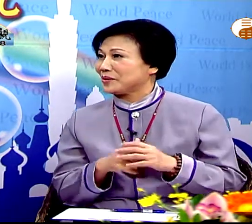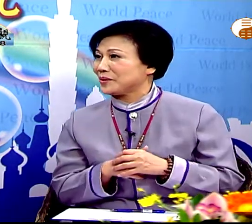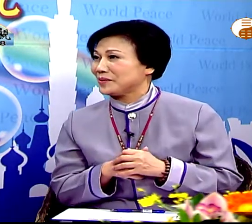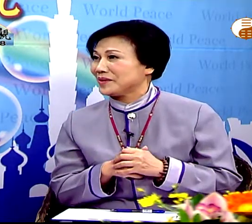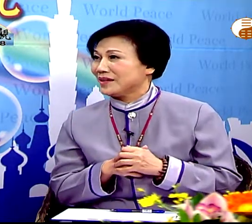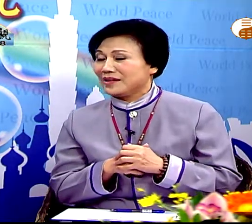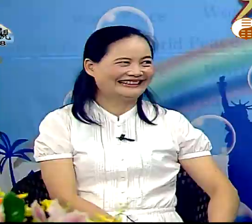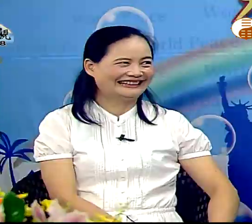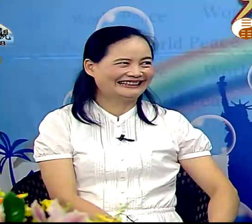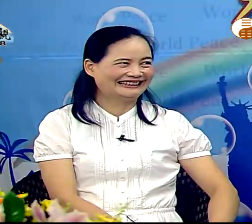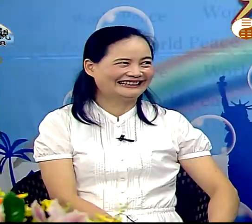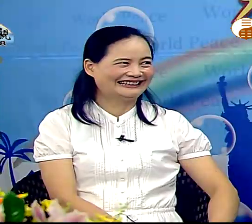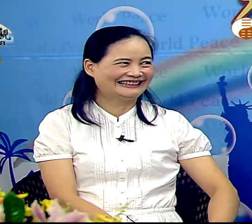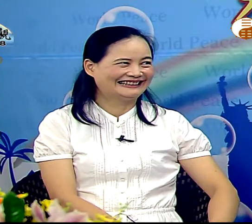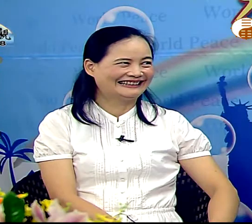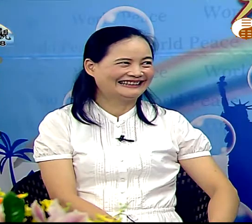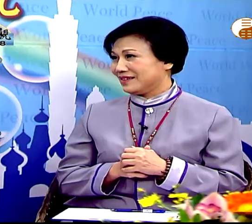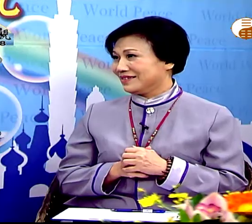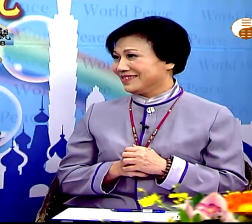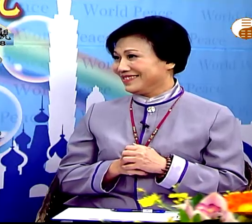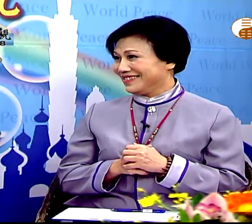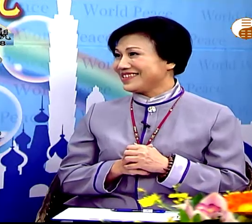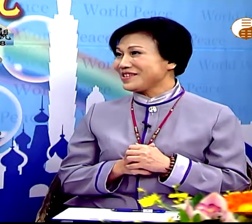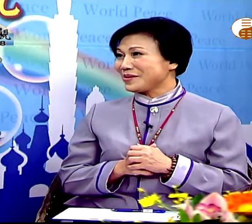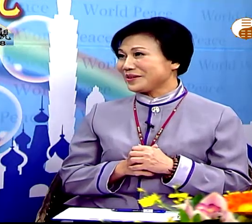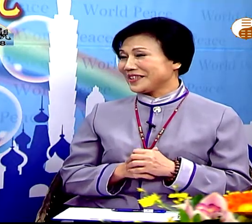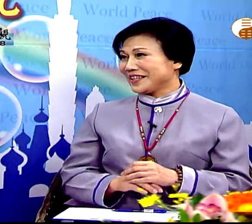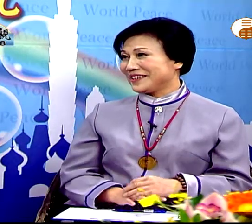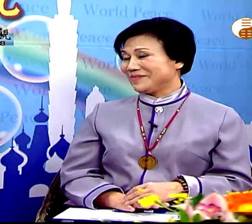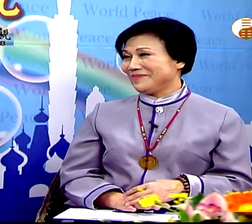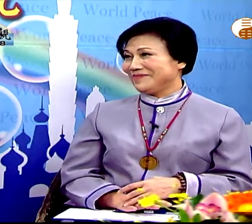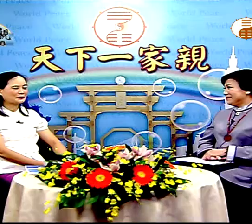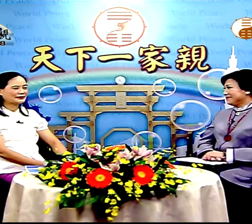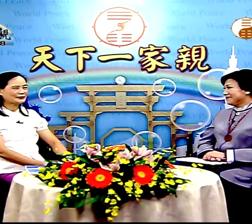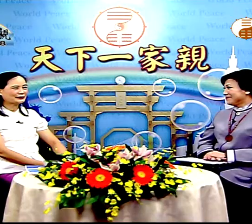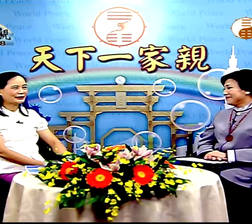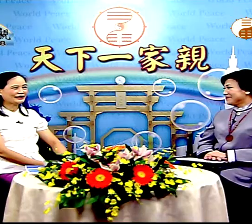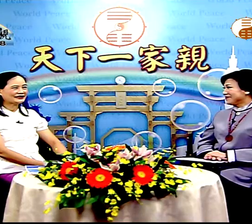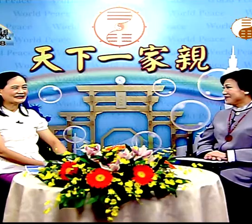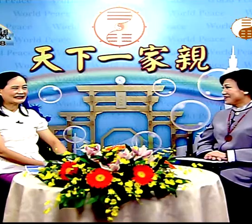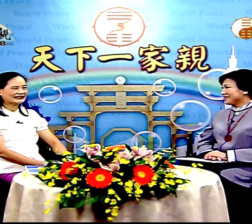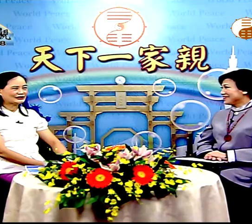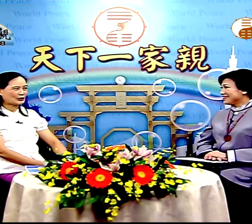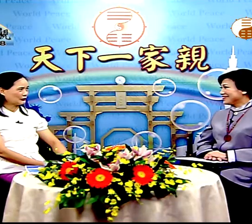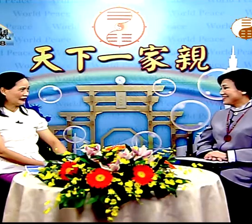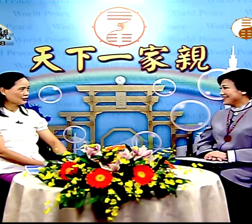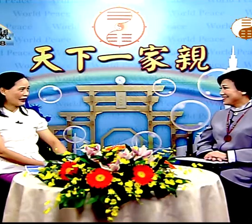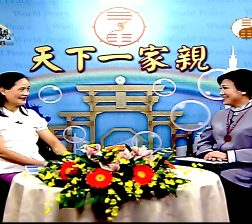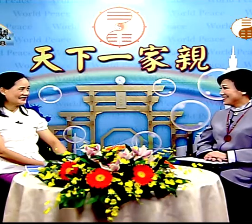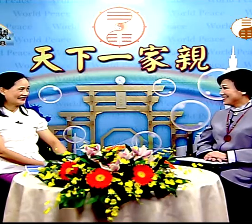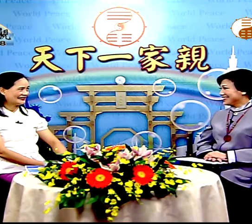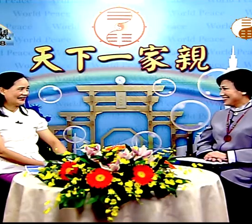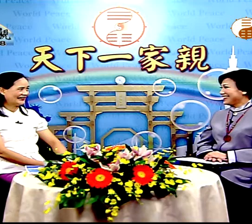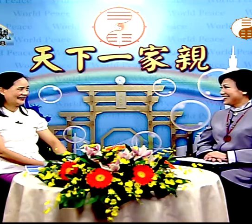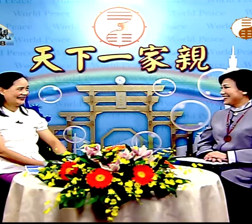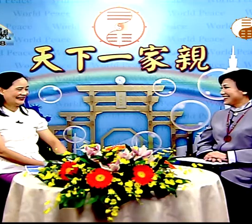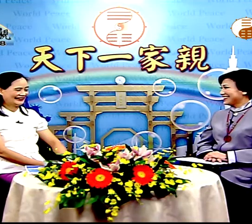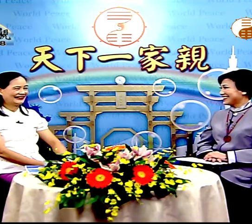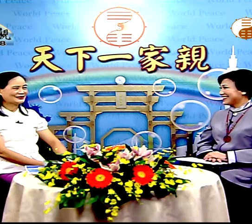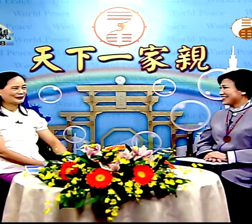动。我觉得这是有可能的，真的有可能的。 不过我们说这个手能传情啦，所以